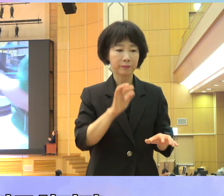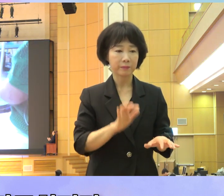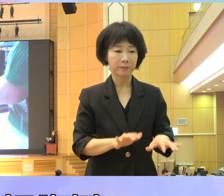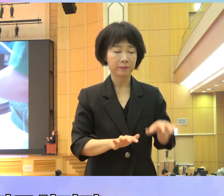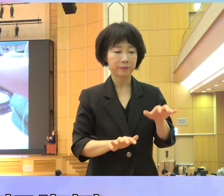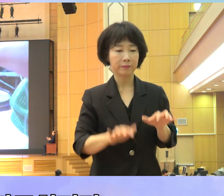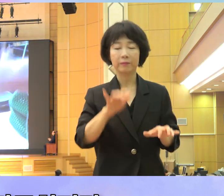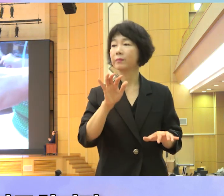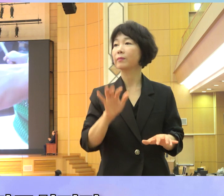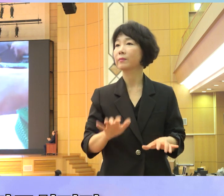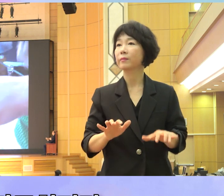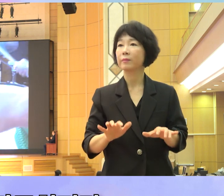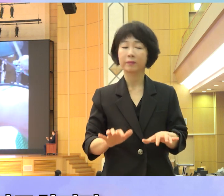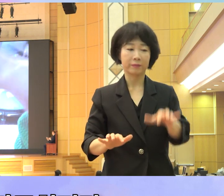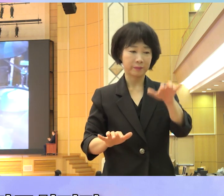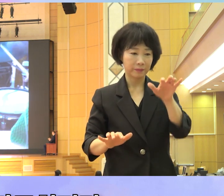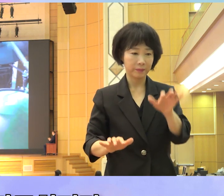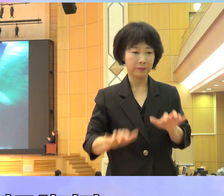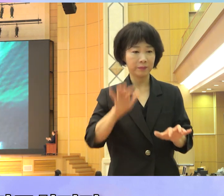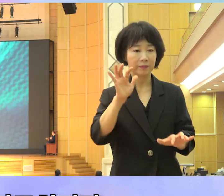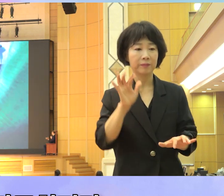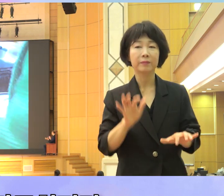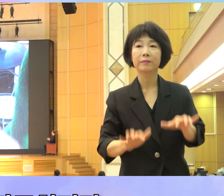찬양합니다. 에스겔의